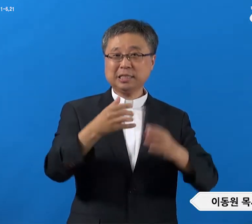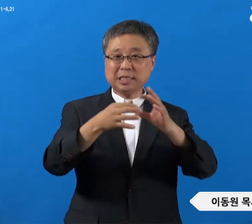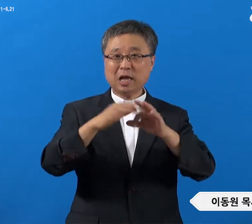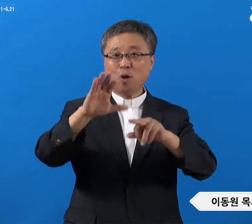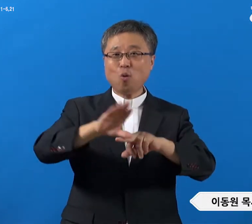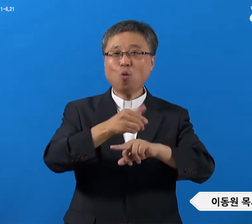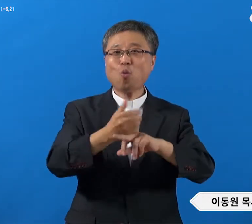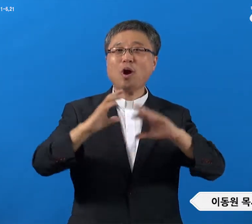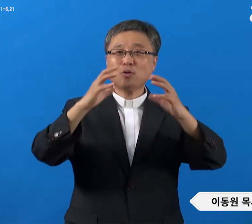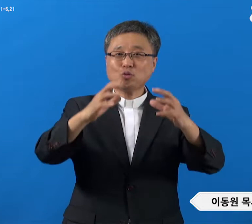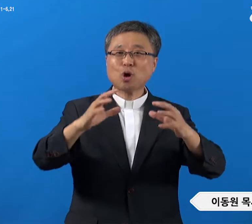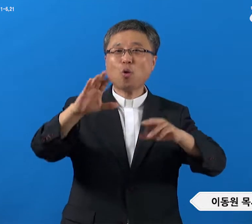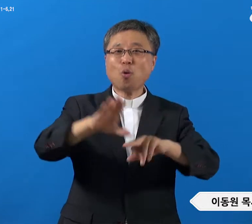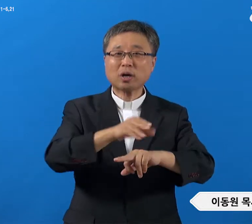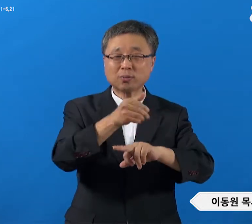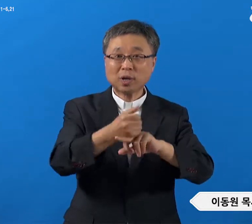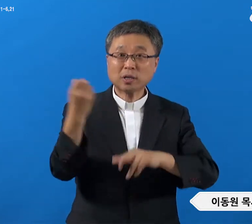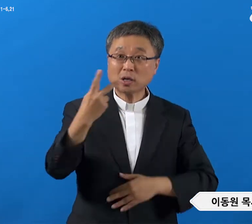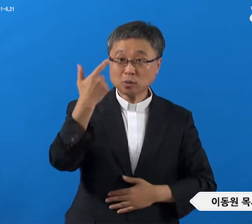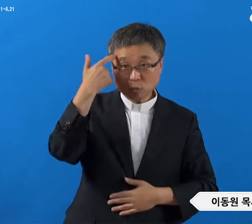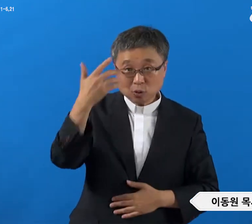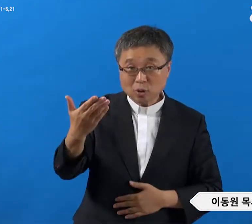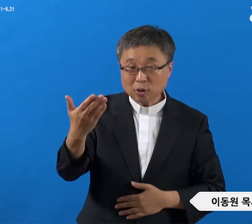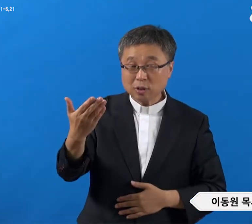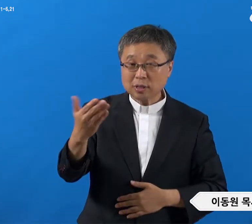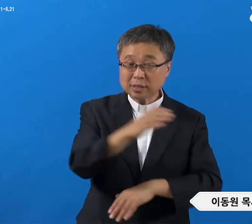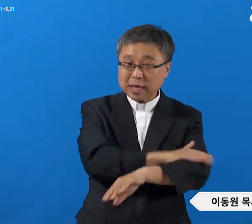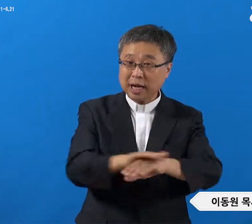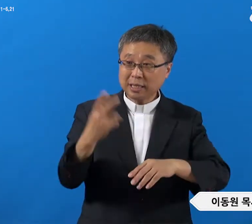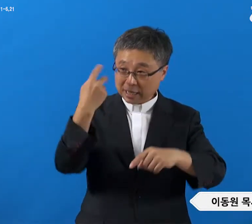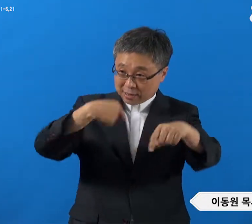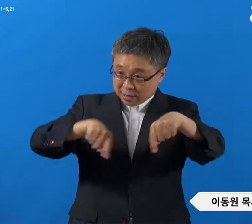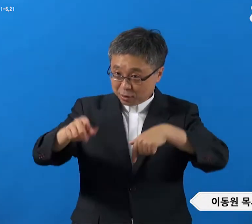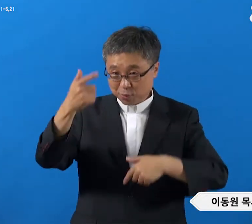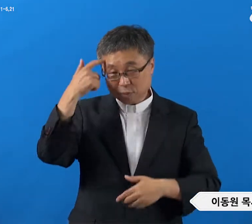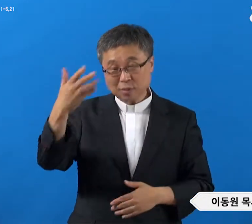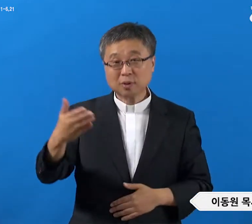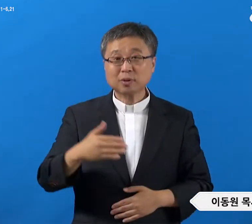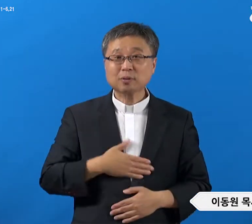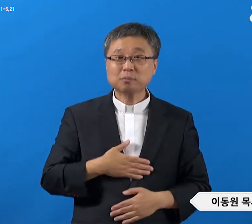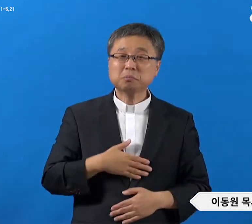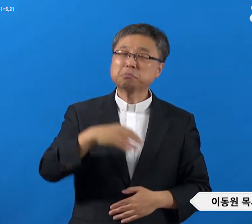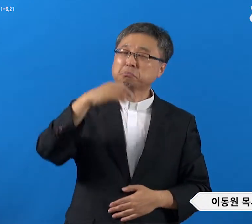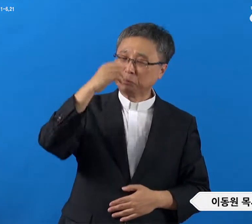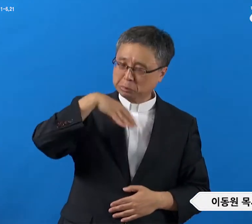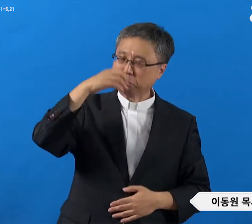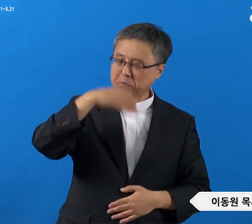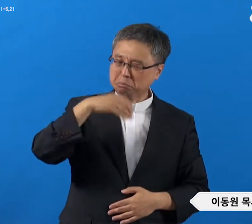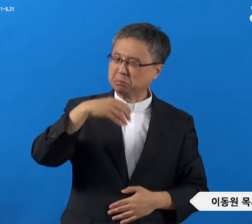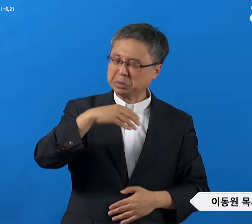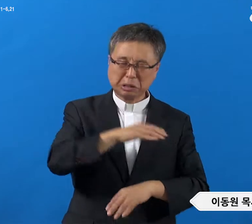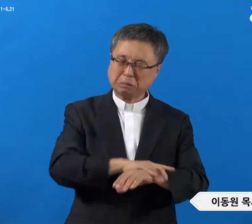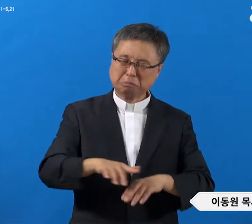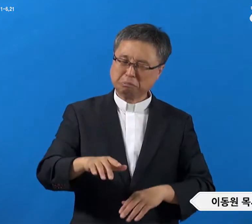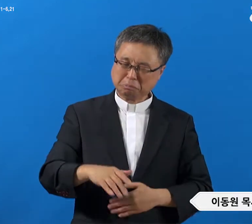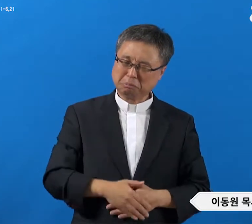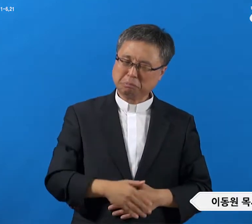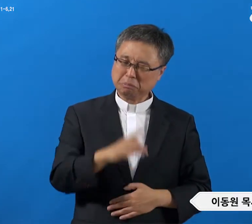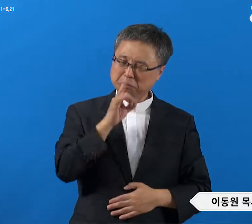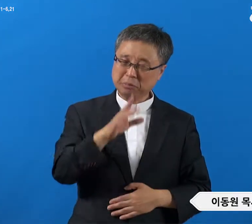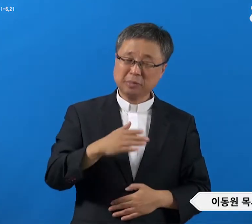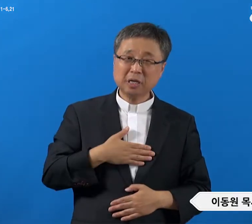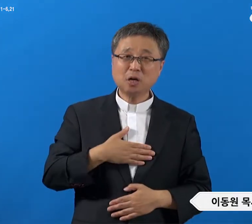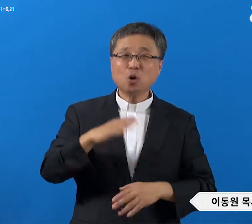왕이요. 다시 묻습니다. 그래, 잘 다스려지고 계십니까? 그저 그렇죠 뭐. 왕이 손을